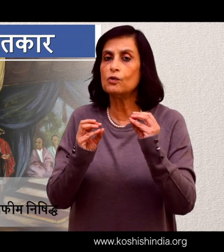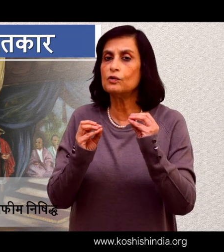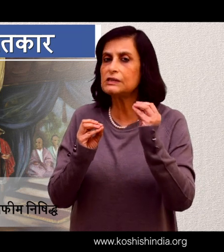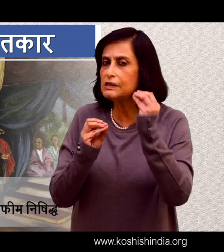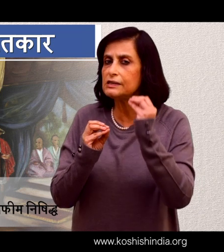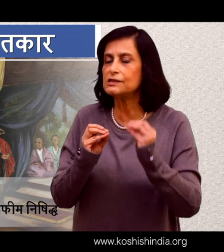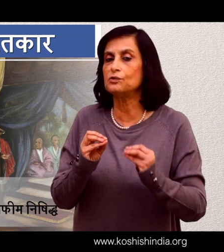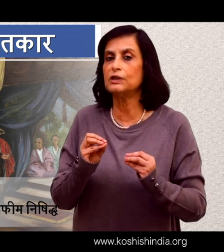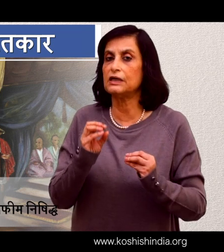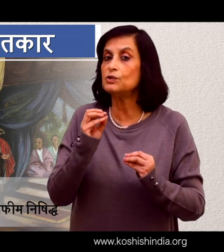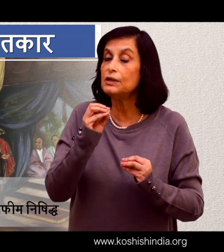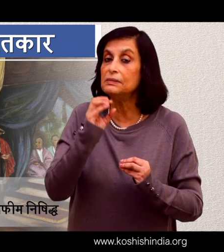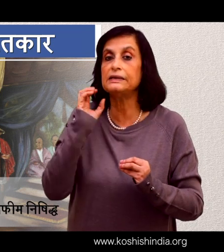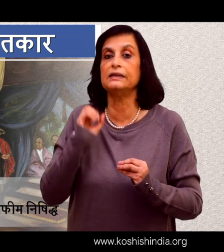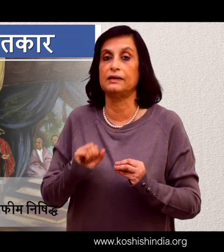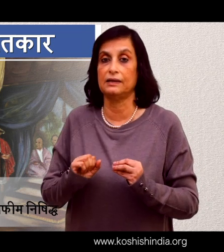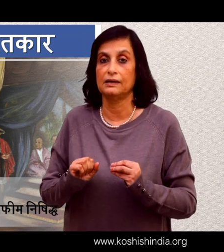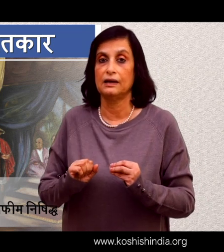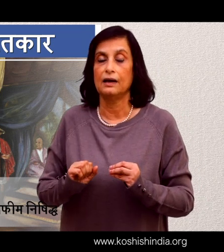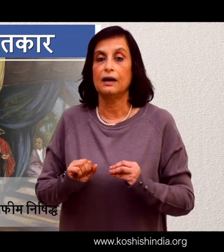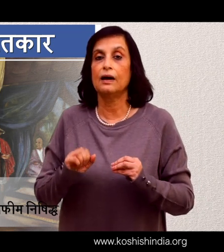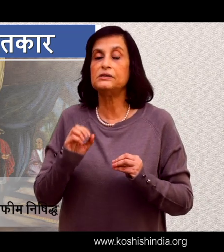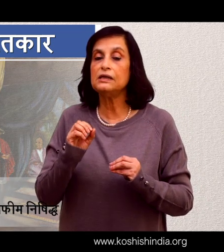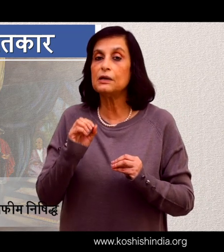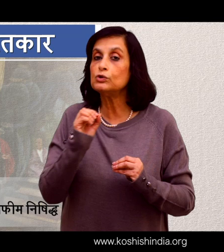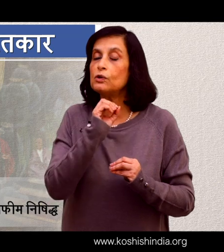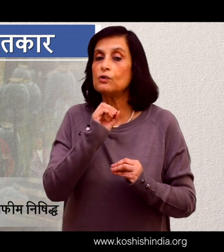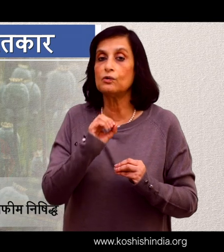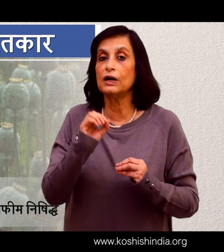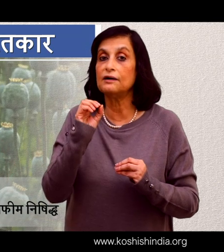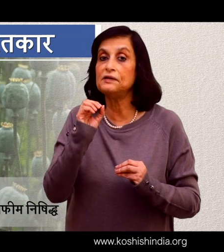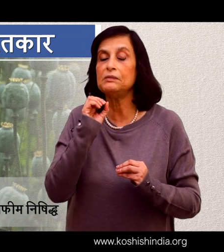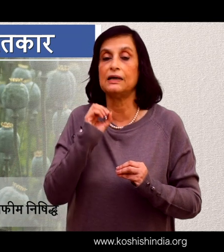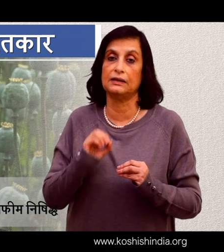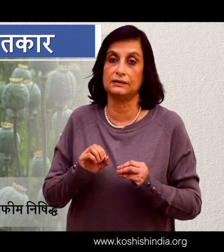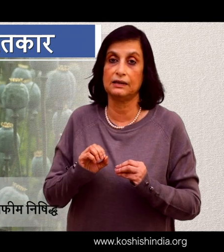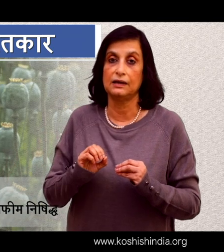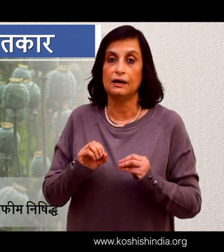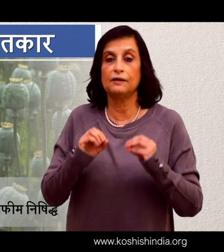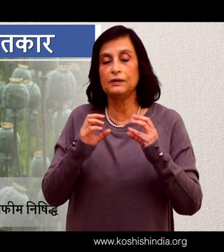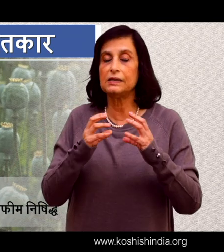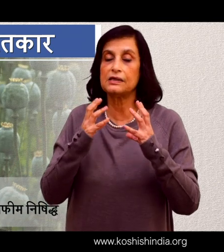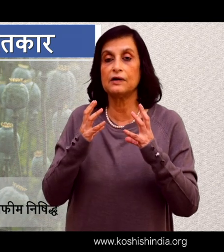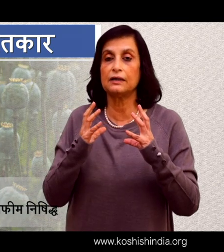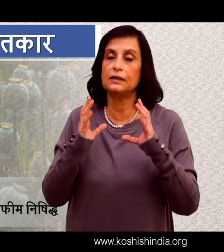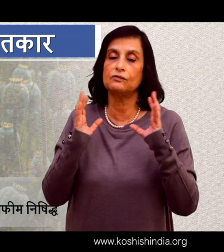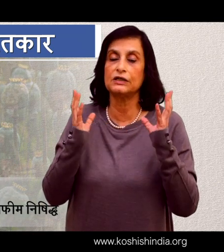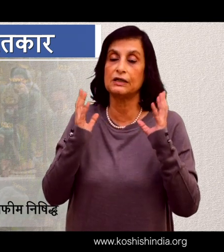चीजोंकी जरूरतहैजोउन्हेंनहींमिलरहीहैं। चीनमेंकुछलोग अफीमकेआदीथे।वे अफीम